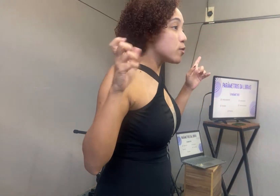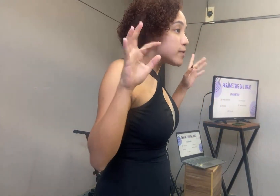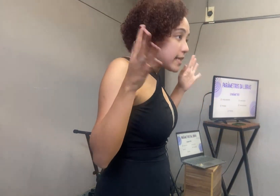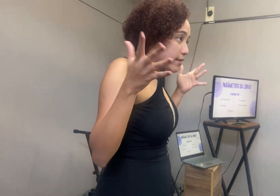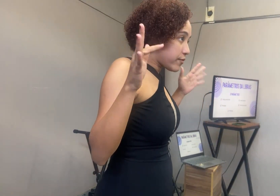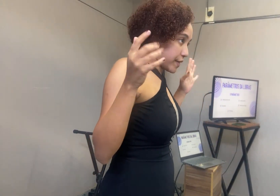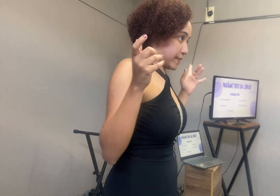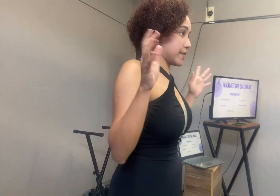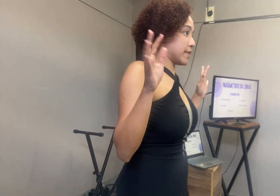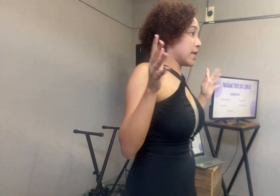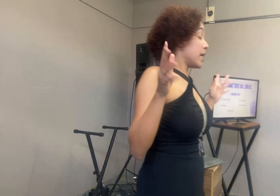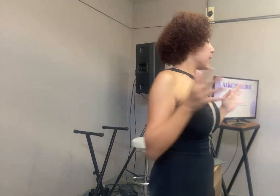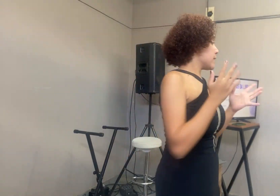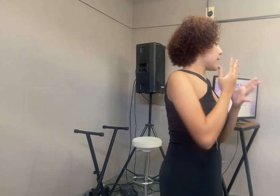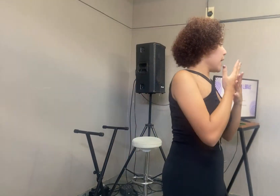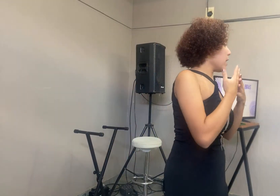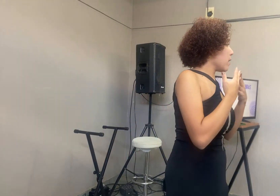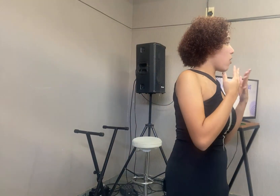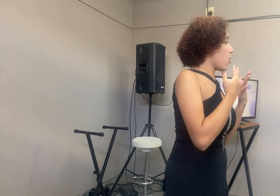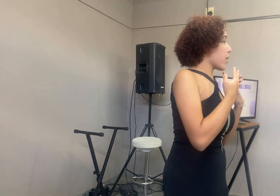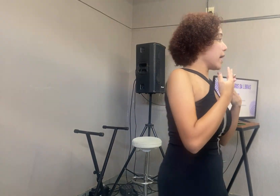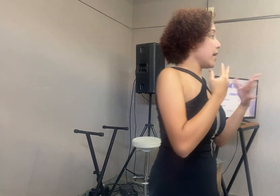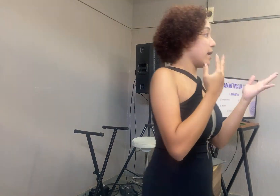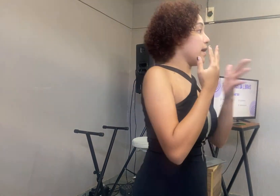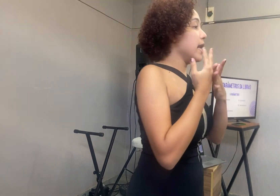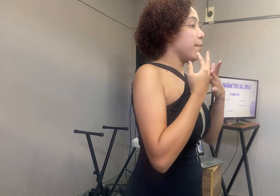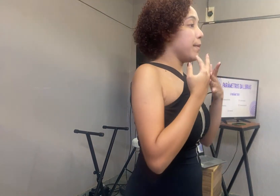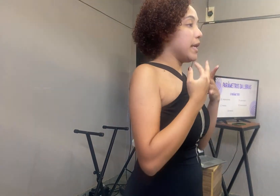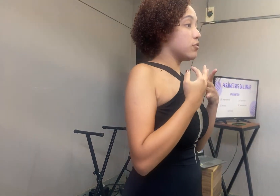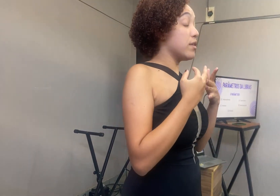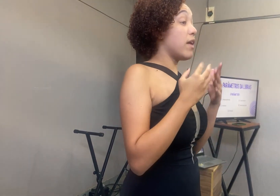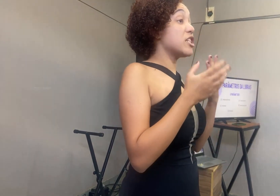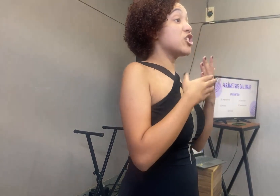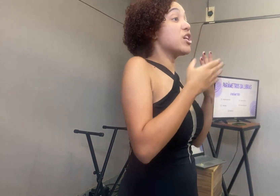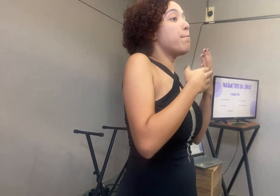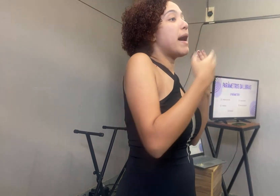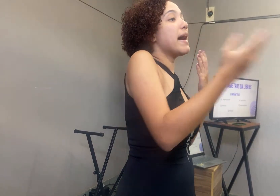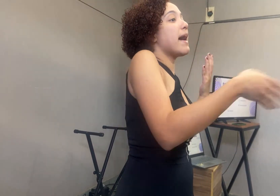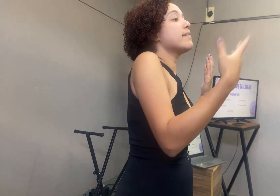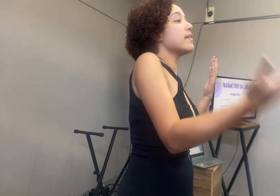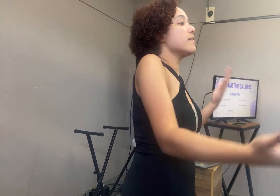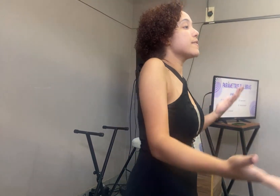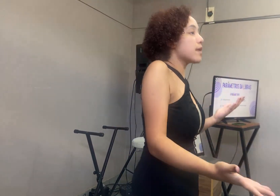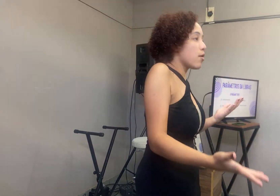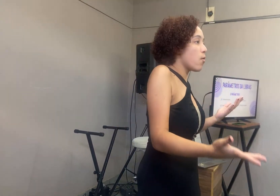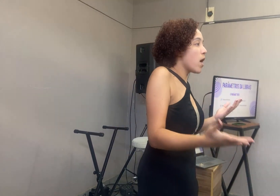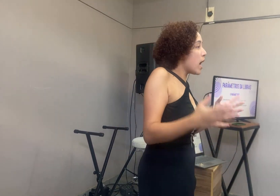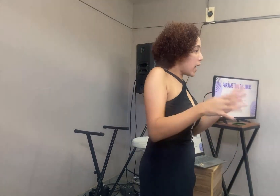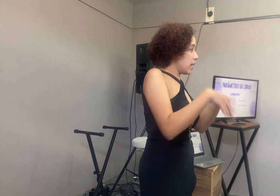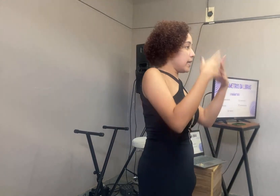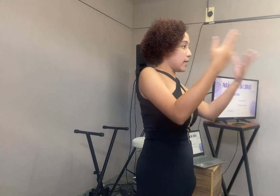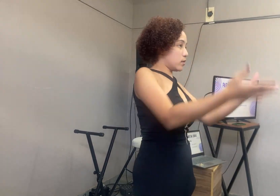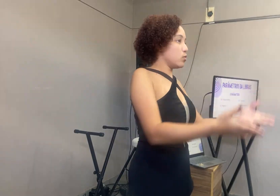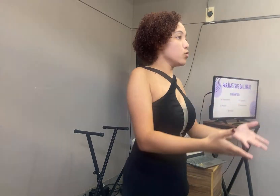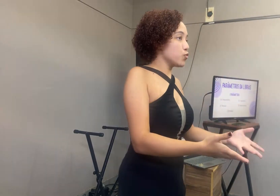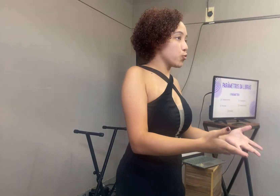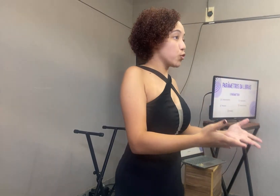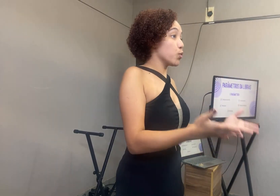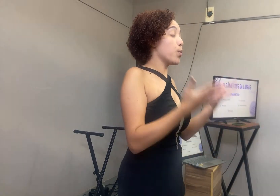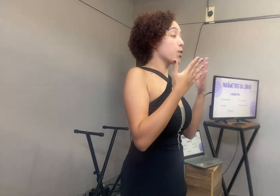mãos livres, sem qualquer elemento que vá chamar a atenção ali do surdo. Por